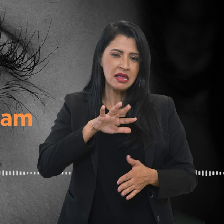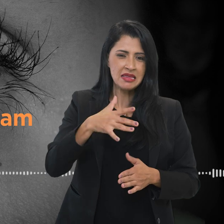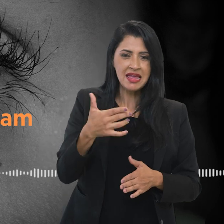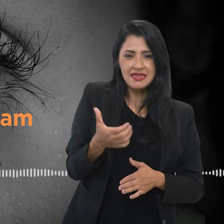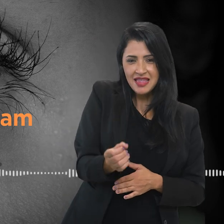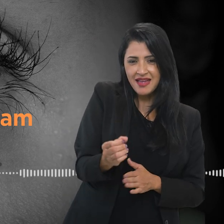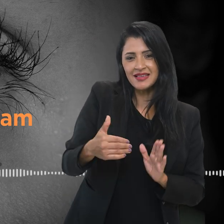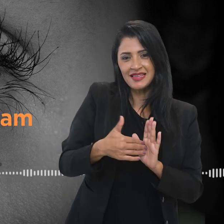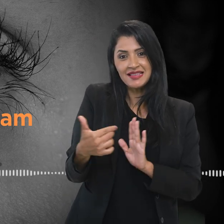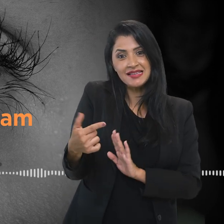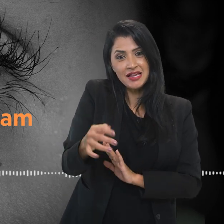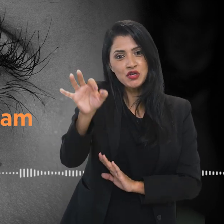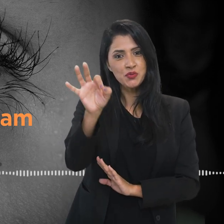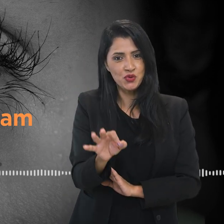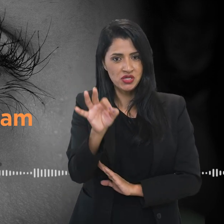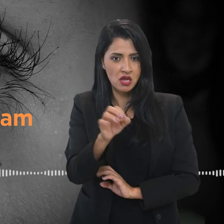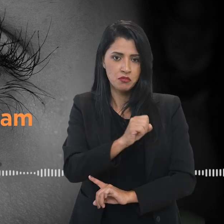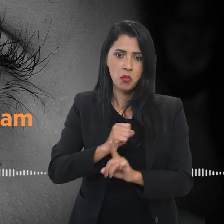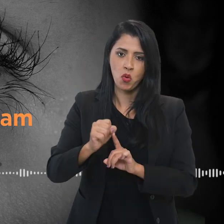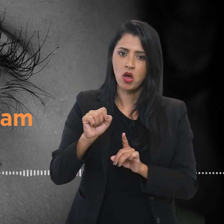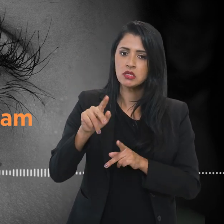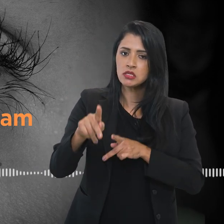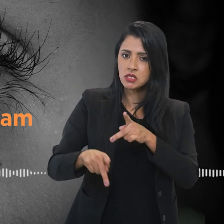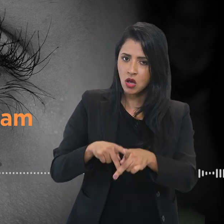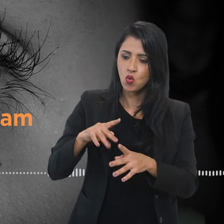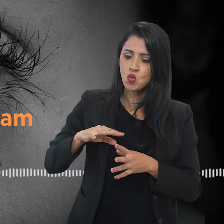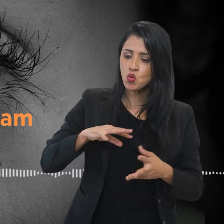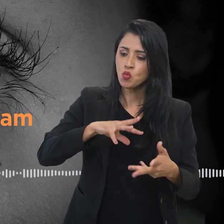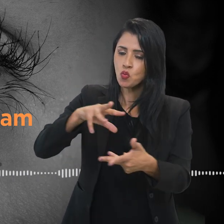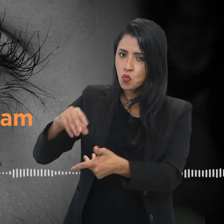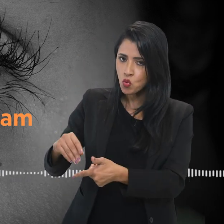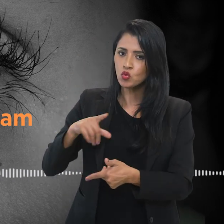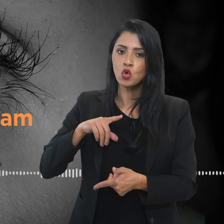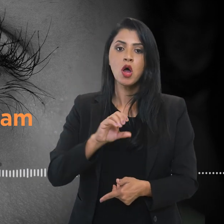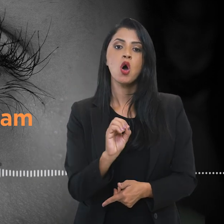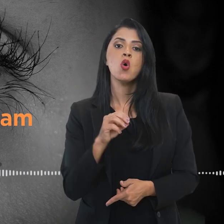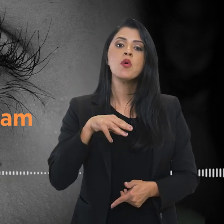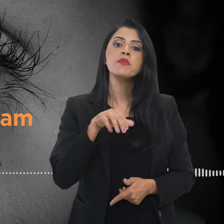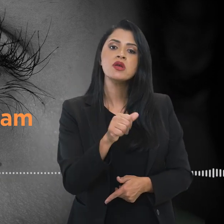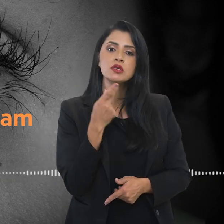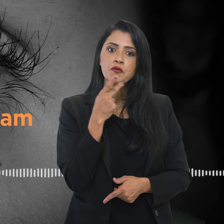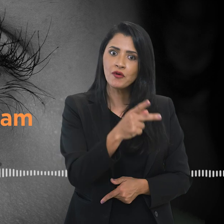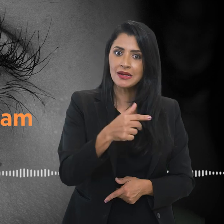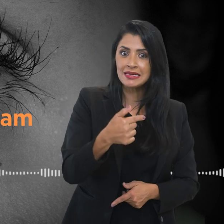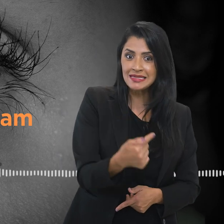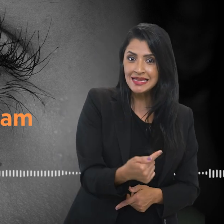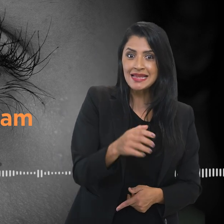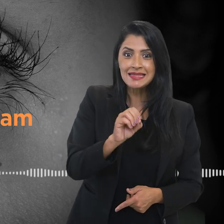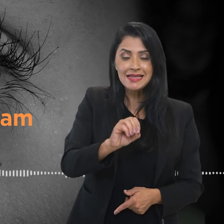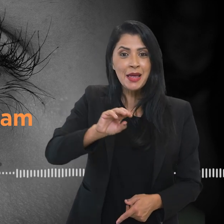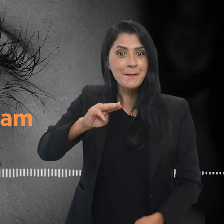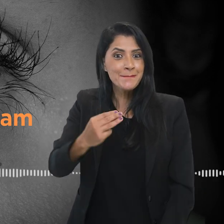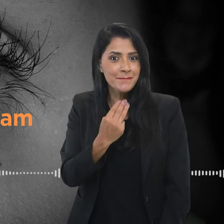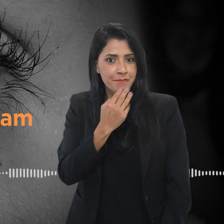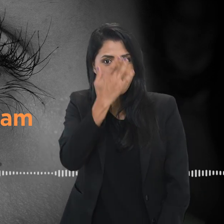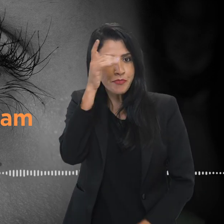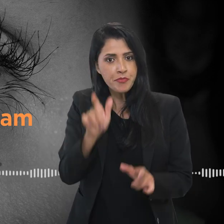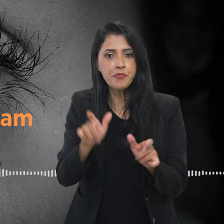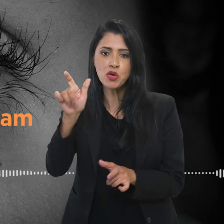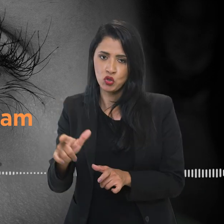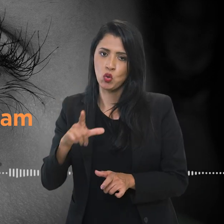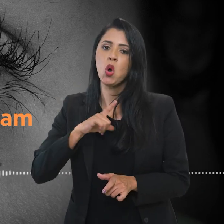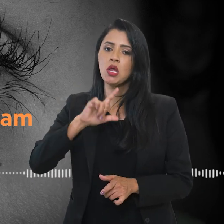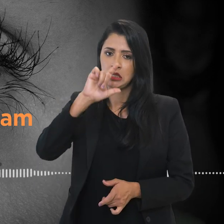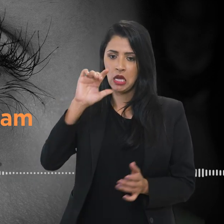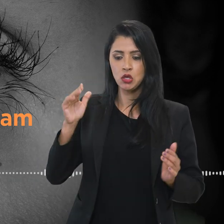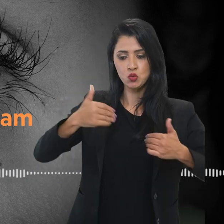Dislexia aponta que a dislexia atinge entre 10% a 17% da população mundial. Já a Organização Mundial de Saúde